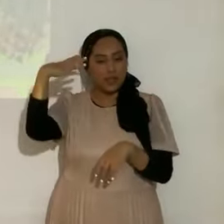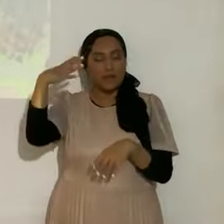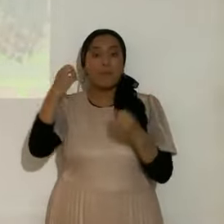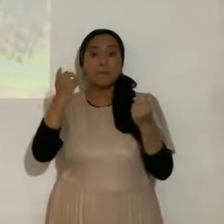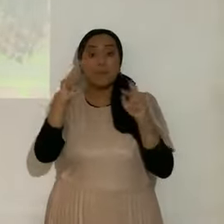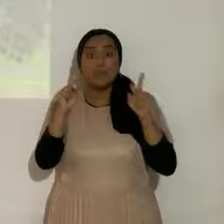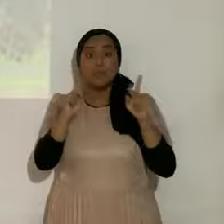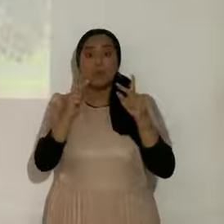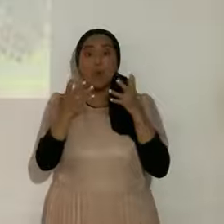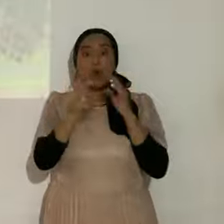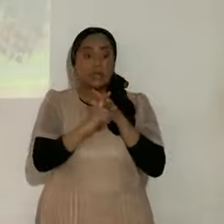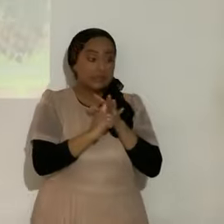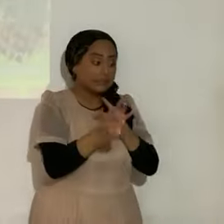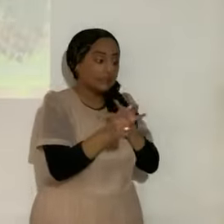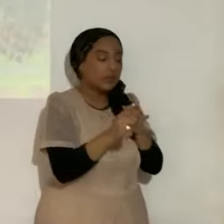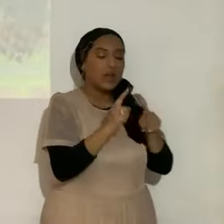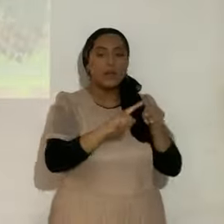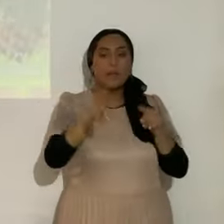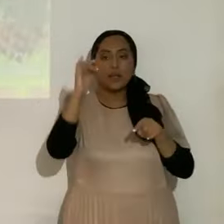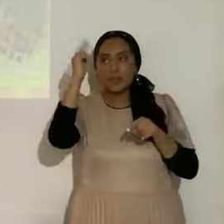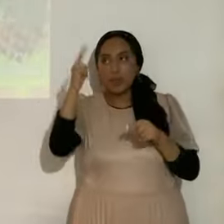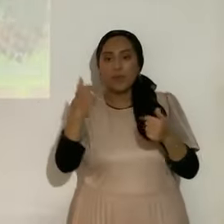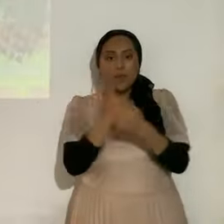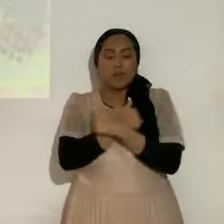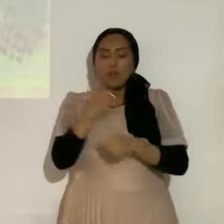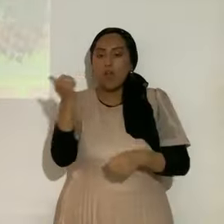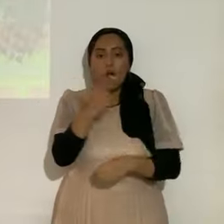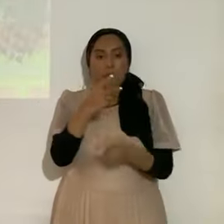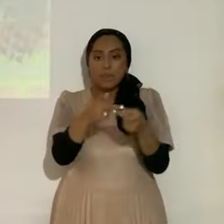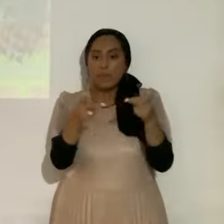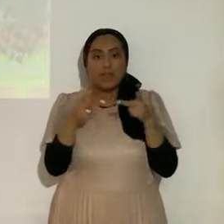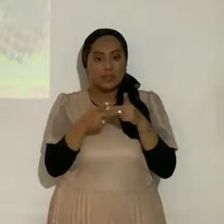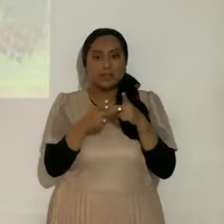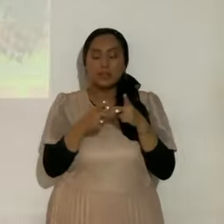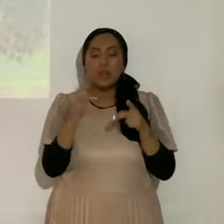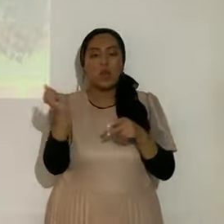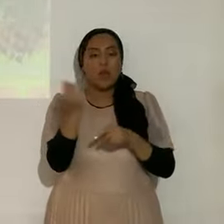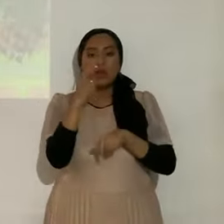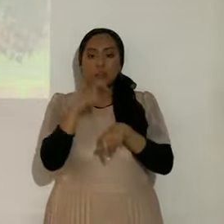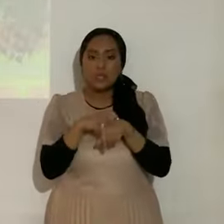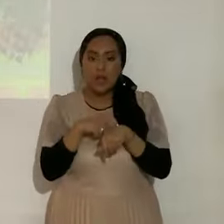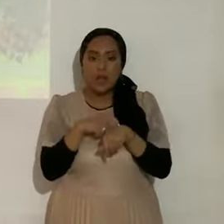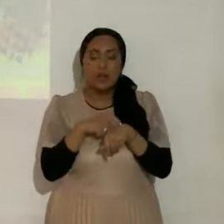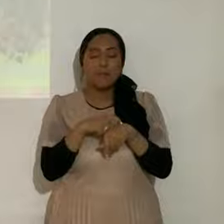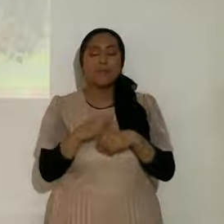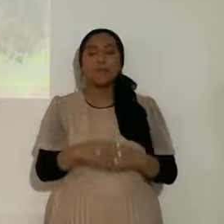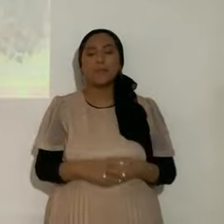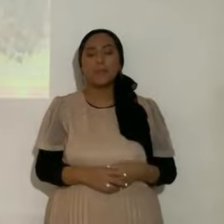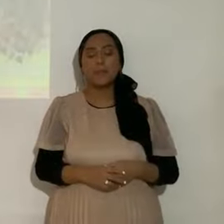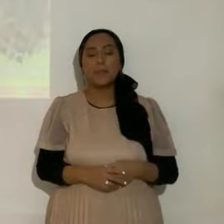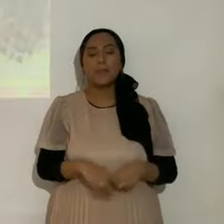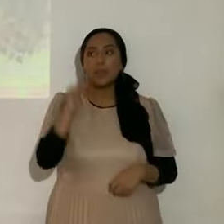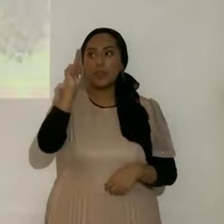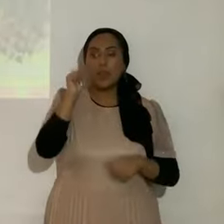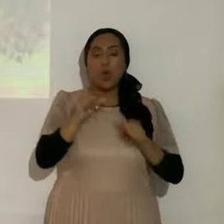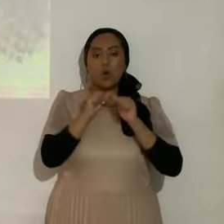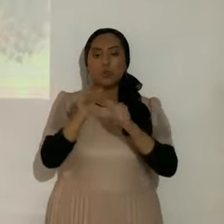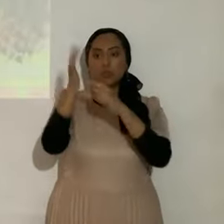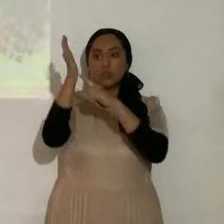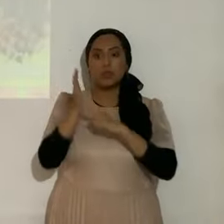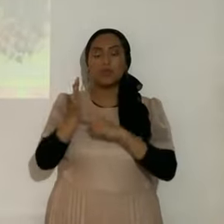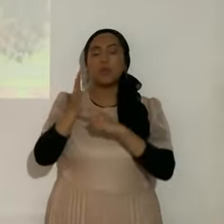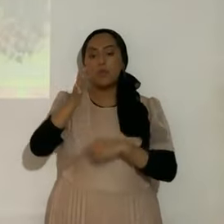quieren evadirlo, pero el Eterno tiene su amor en todo lugar, en cada momento, en cada tiempo. Él siempre se manifiesta